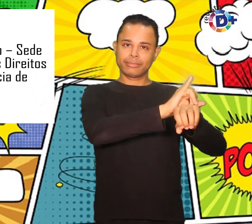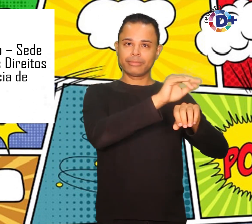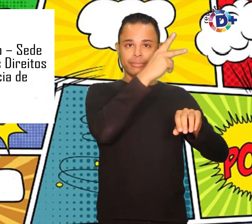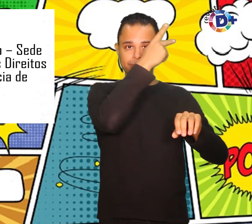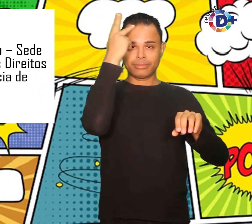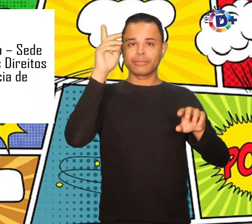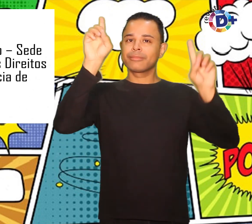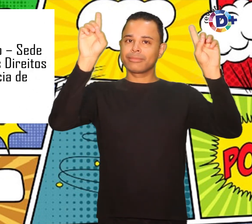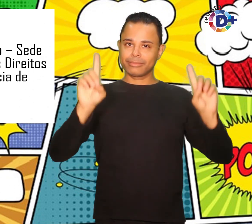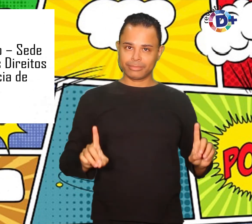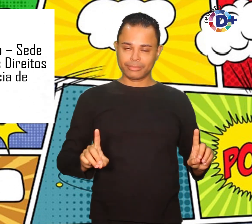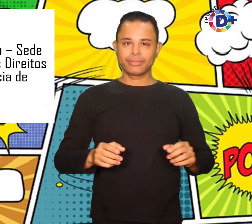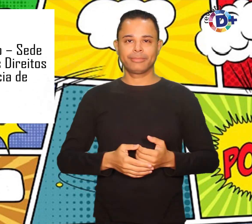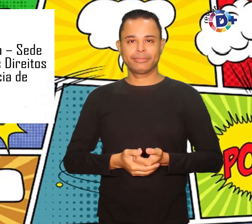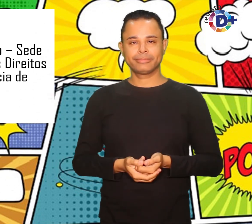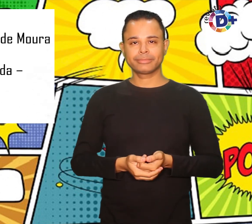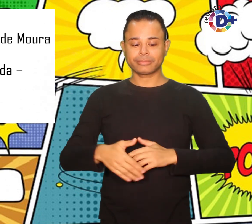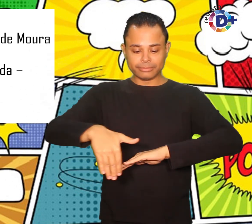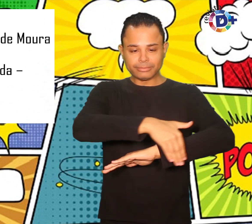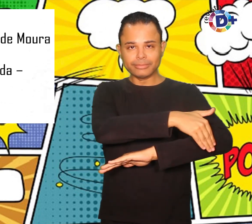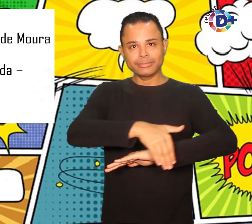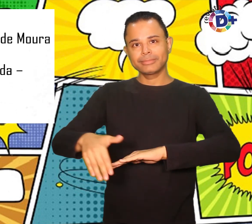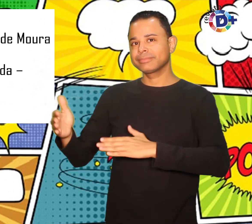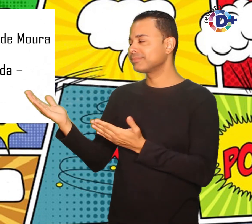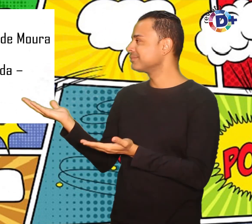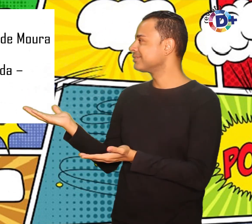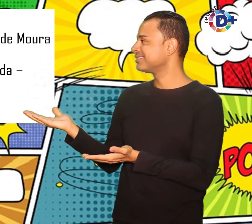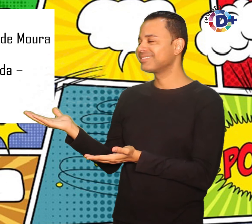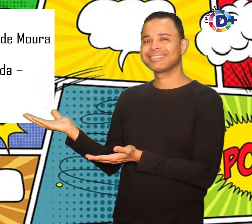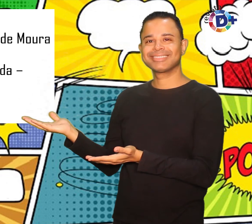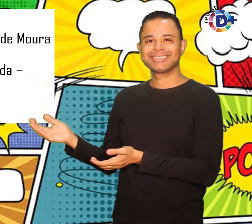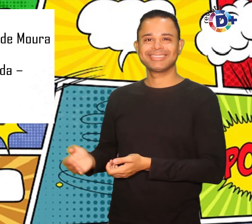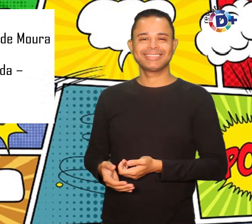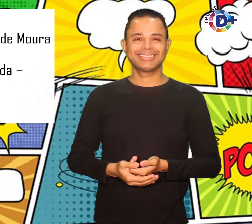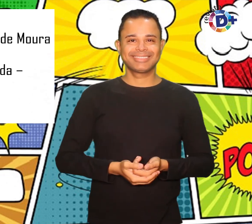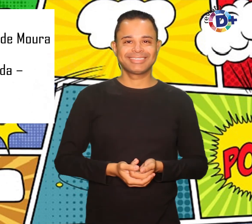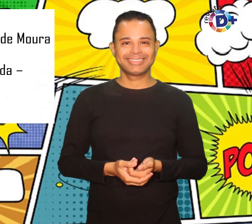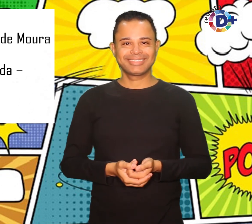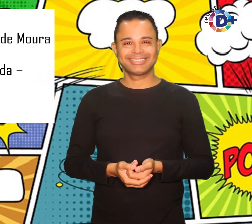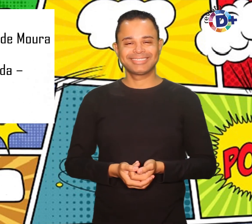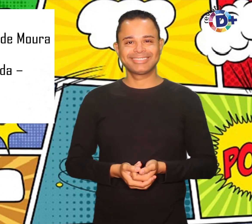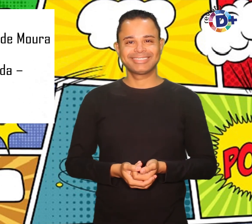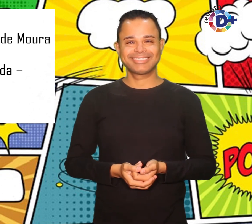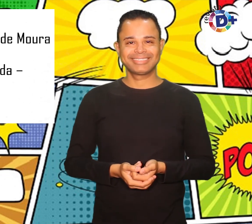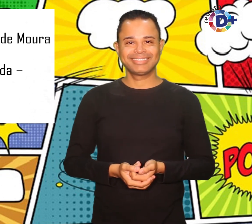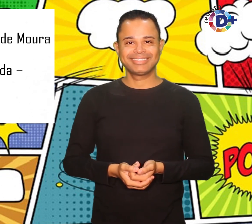de são paulo avenida auro soares de moura andrade 564 portão 10 barra funda são